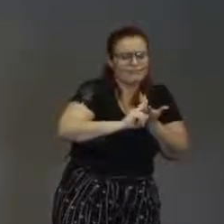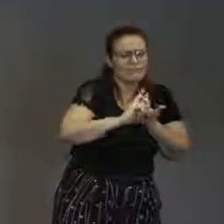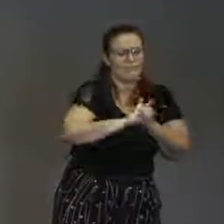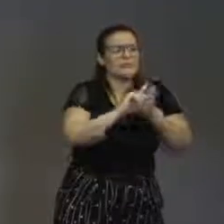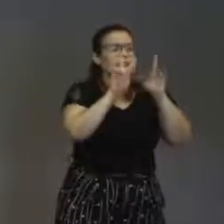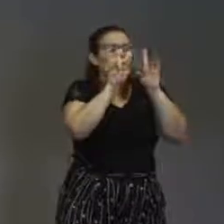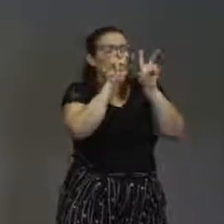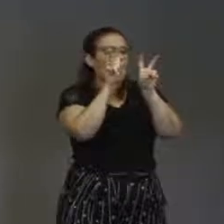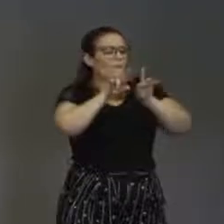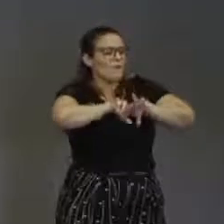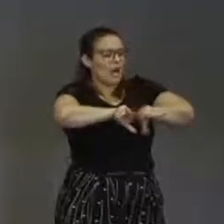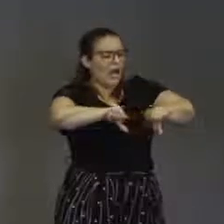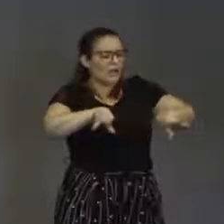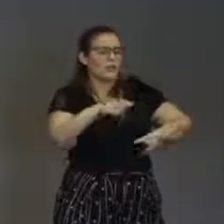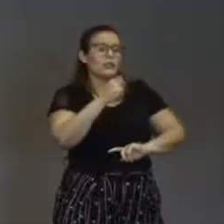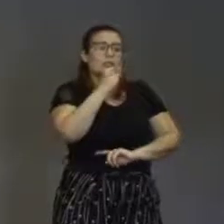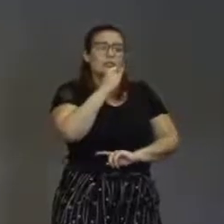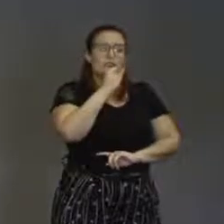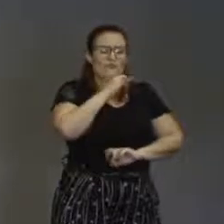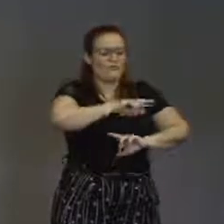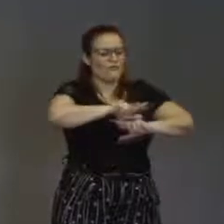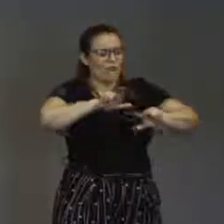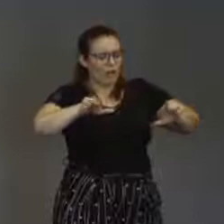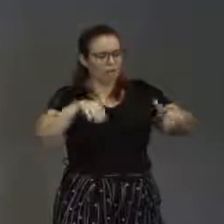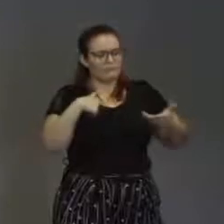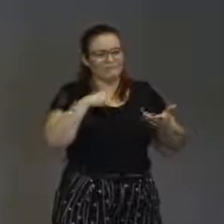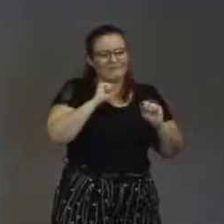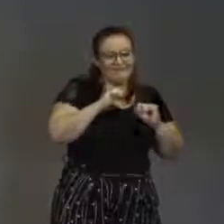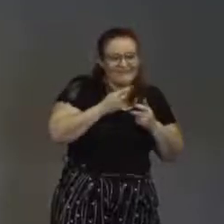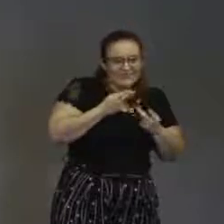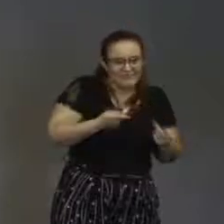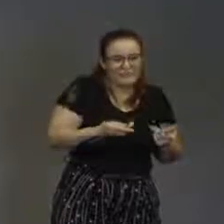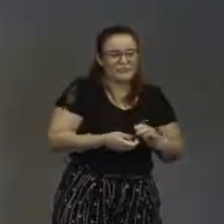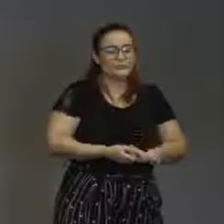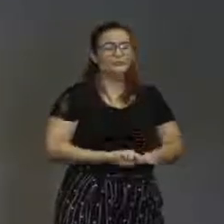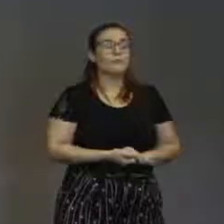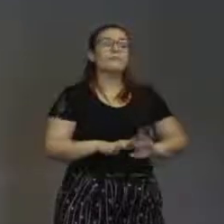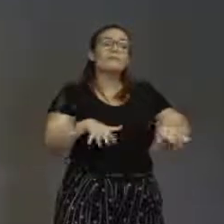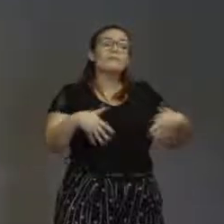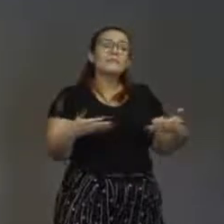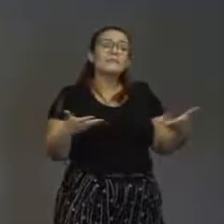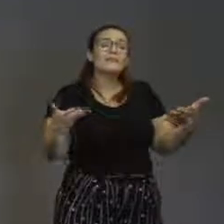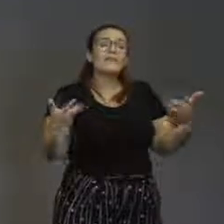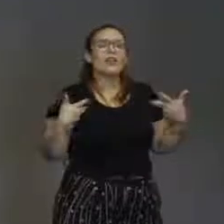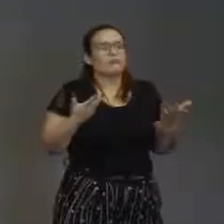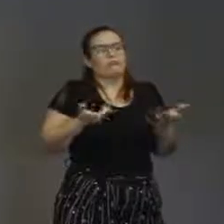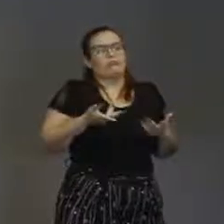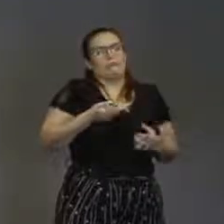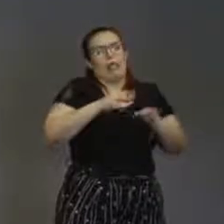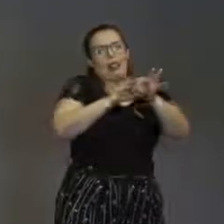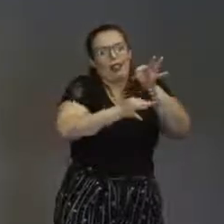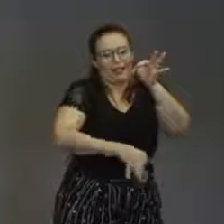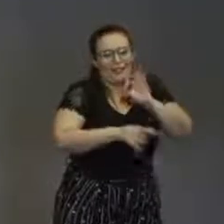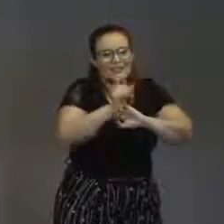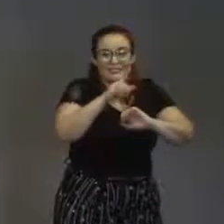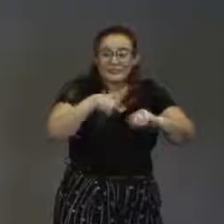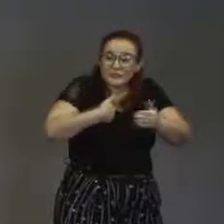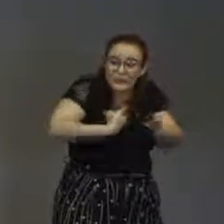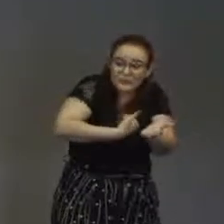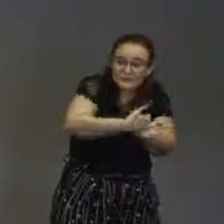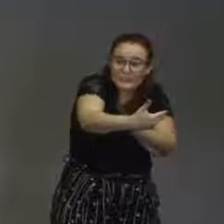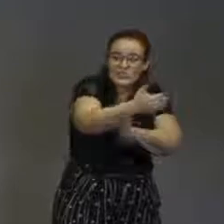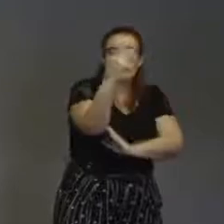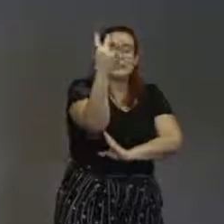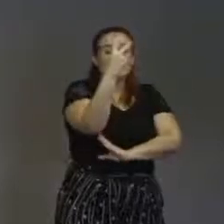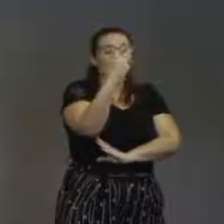os temas e os exemplos, inúmeros exemplos que eu posso aqui trazer. Então, eu quero, sem me delongar, dar o início aqui à nossa